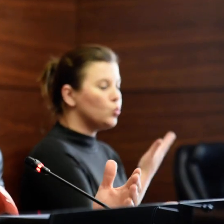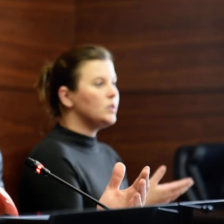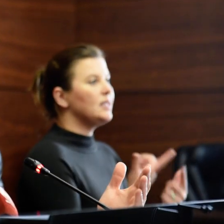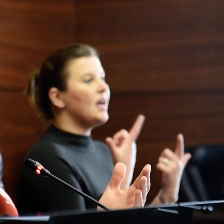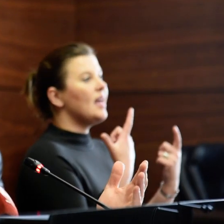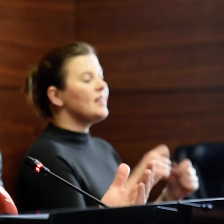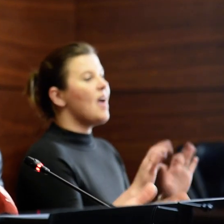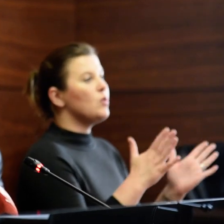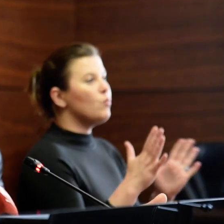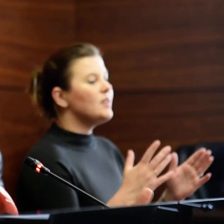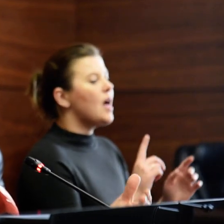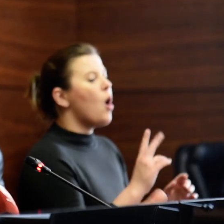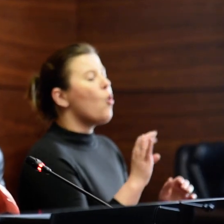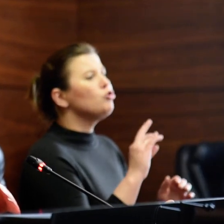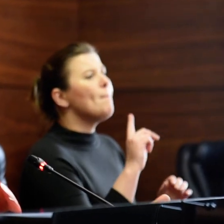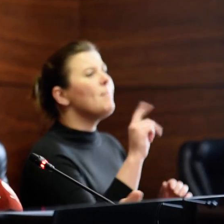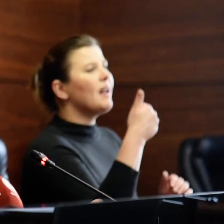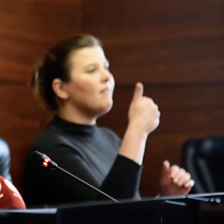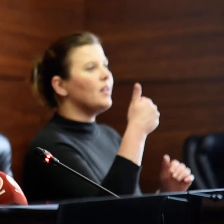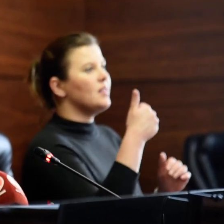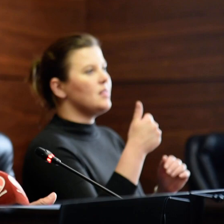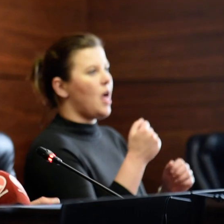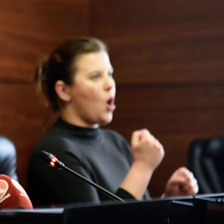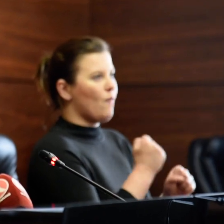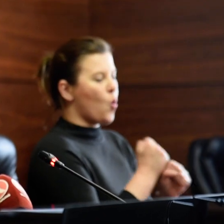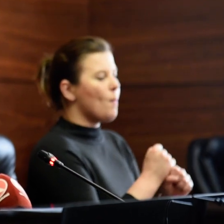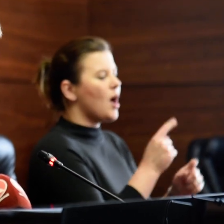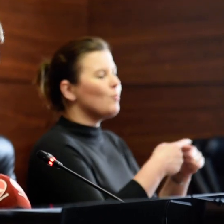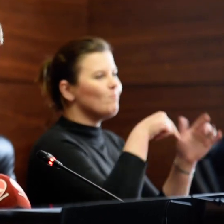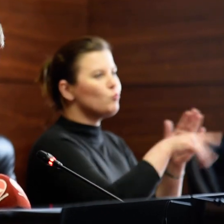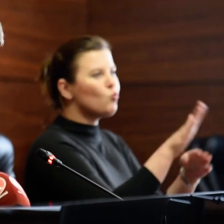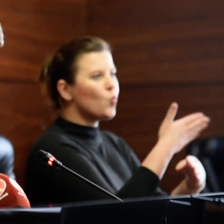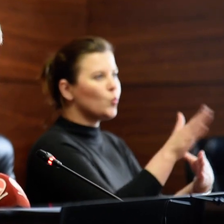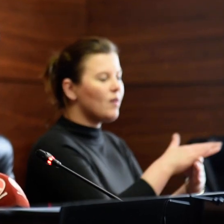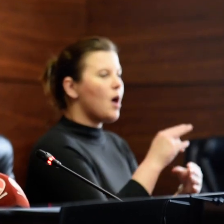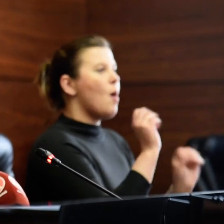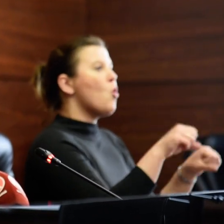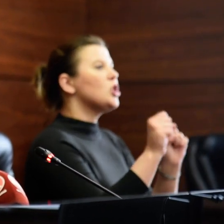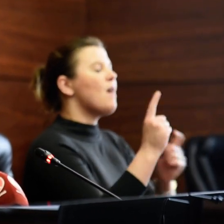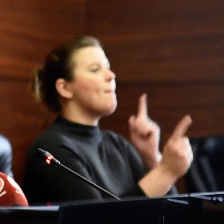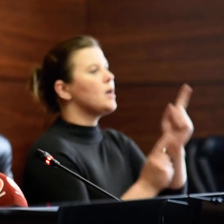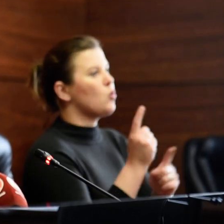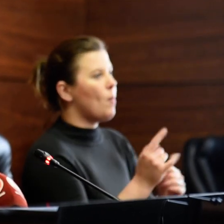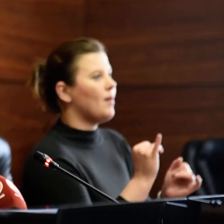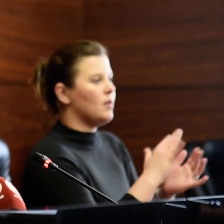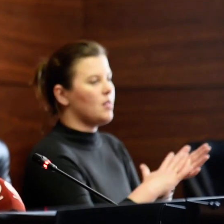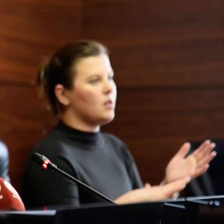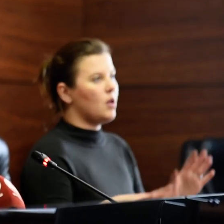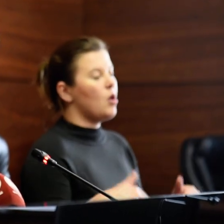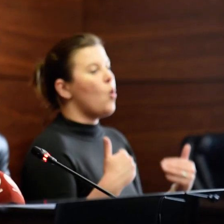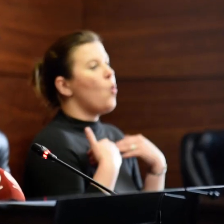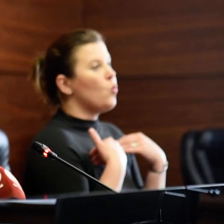відбувається хоча б первинна обробка, сортування відходів, де можлива переробка і так далі. Наразі ми вже